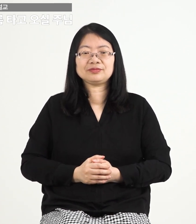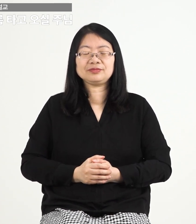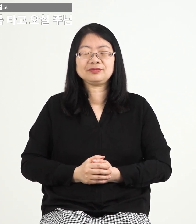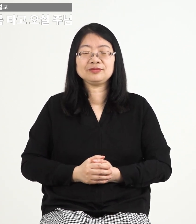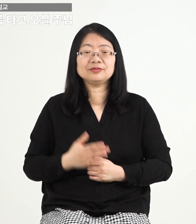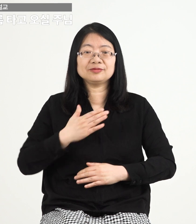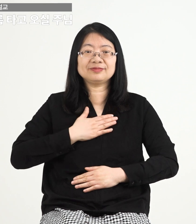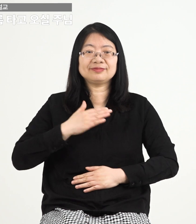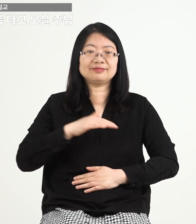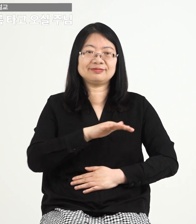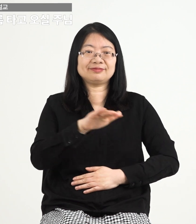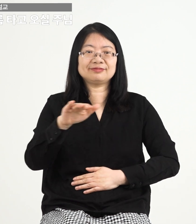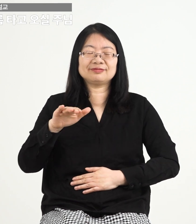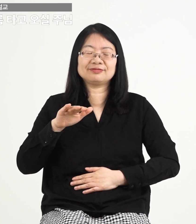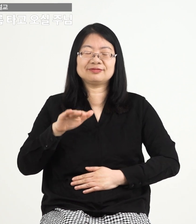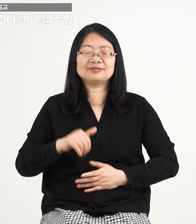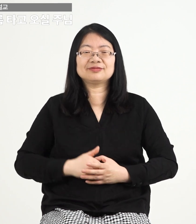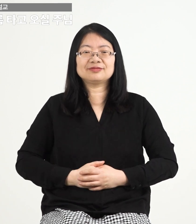우리는